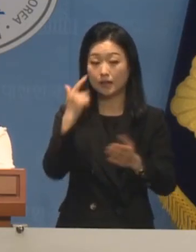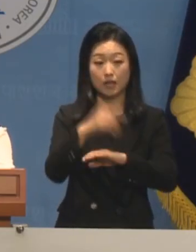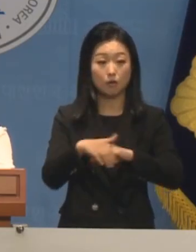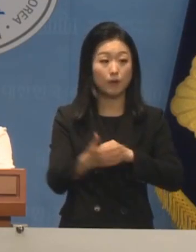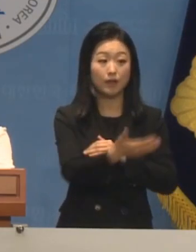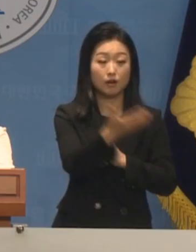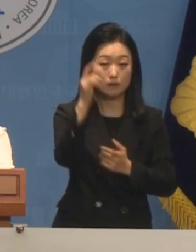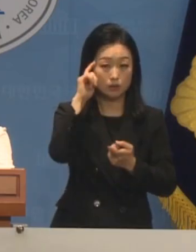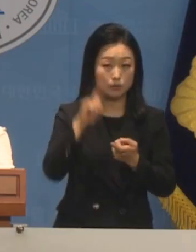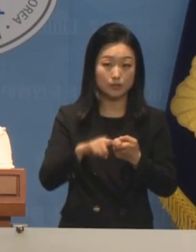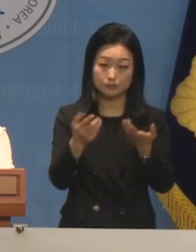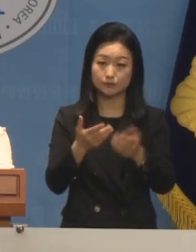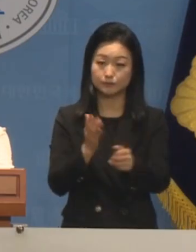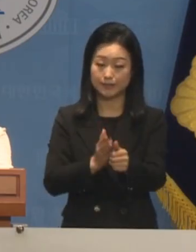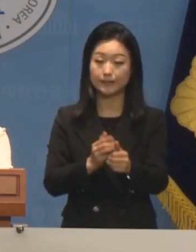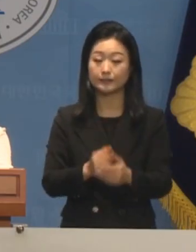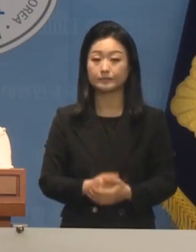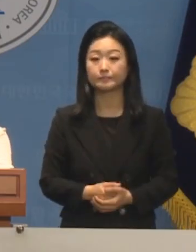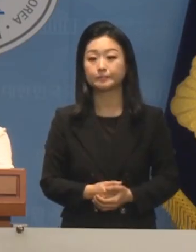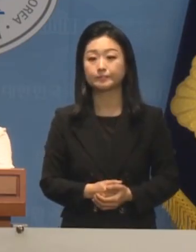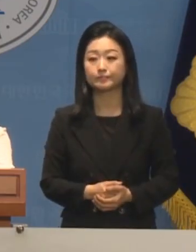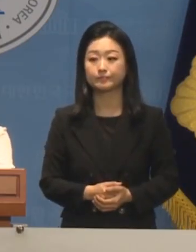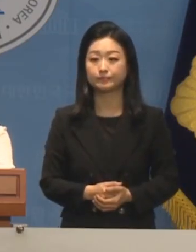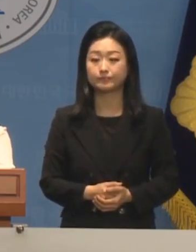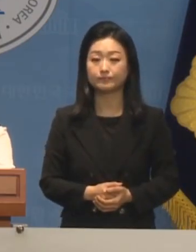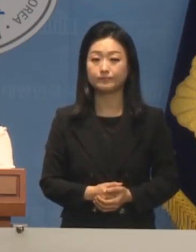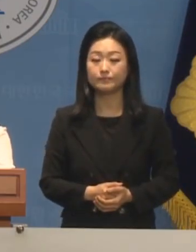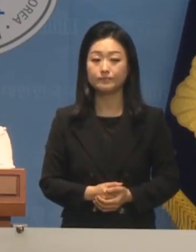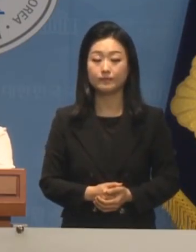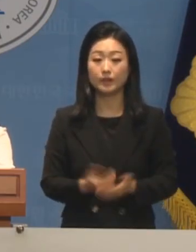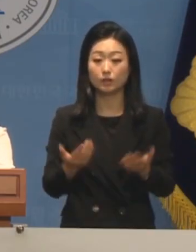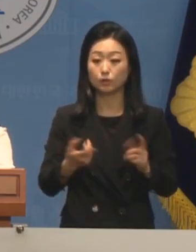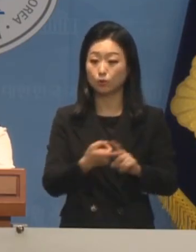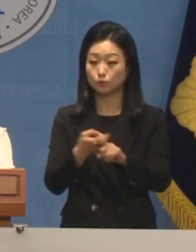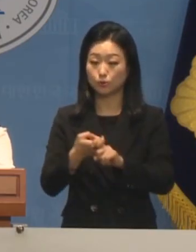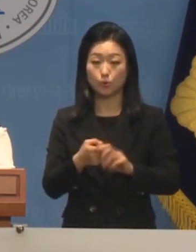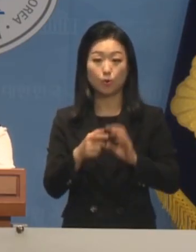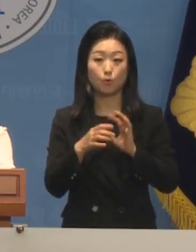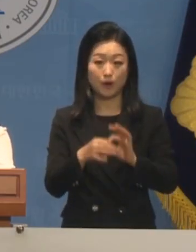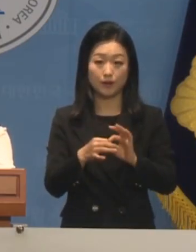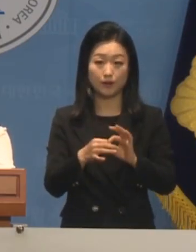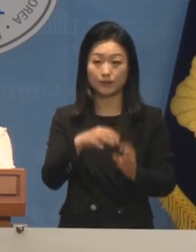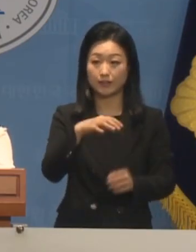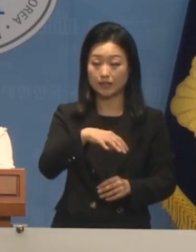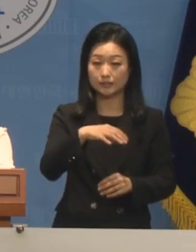관심을 가져주시기를 부탁드립니다 우리 노조와 협회는